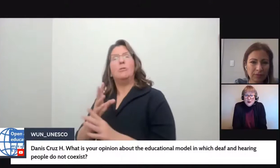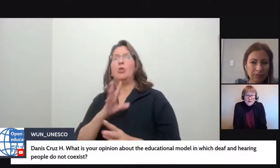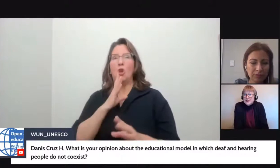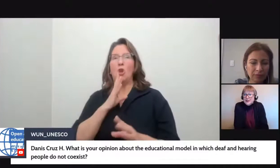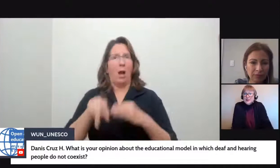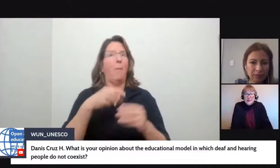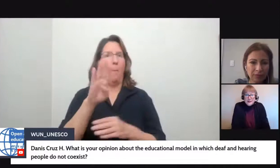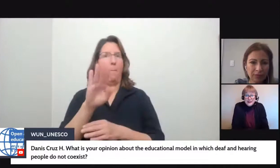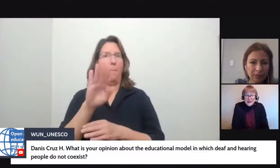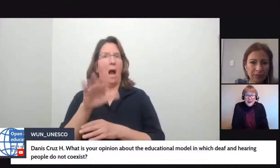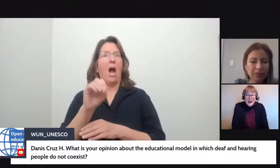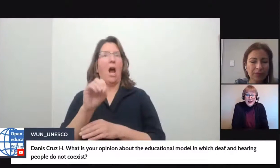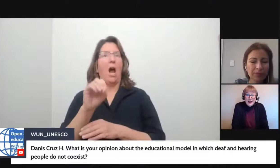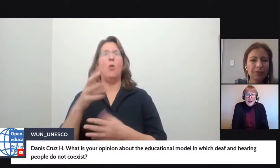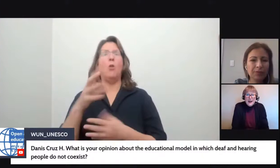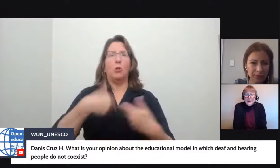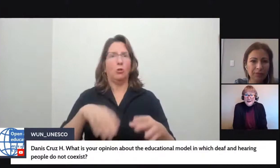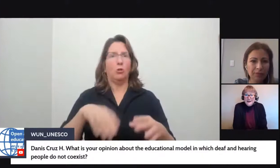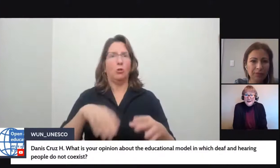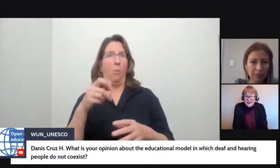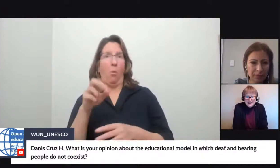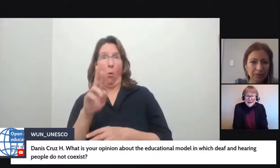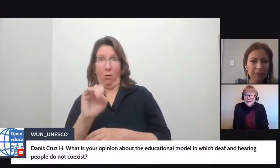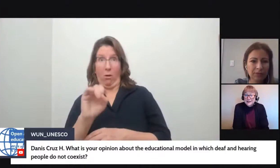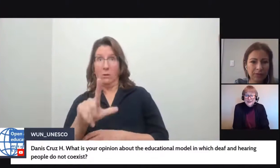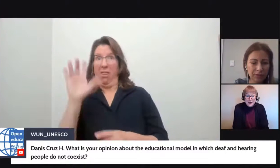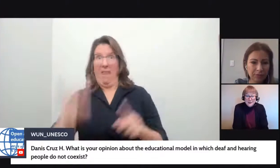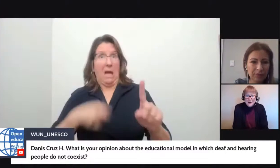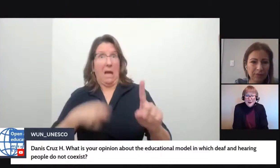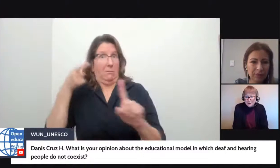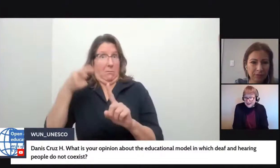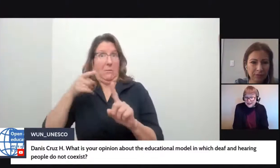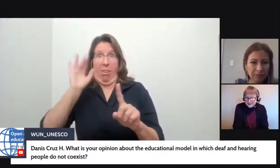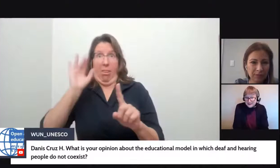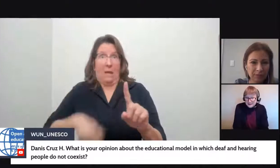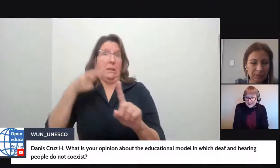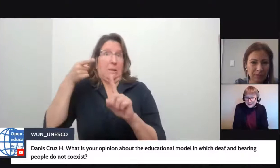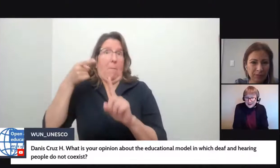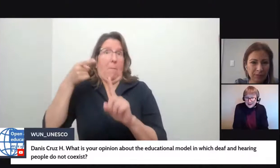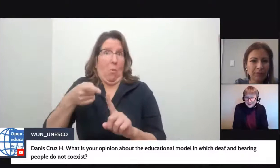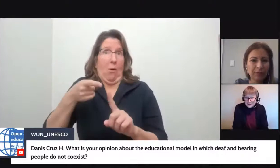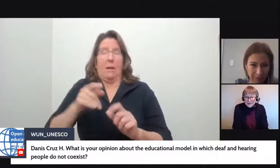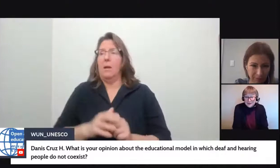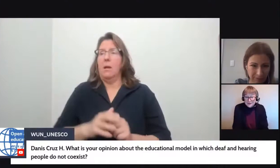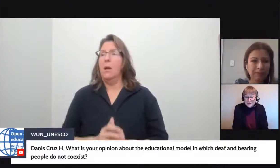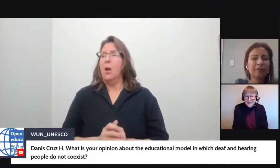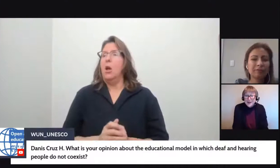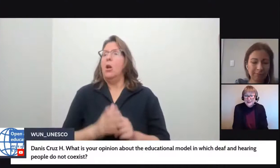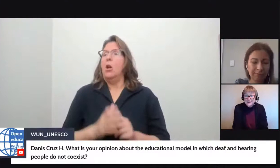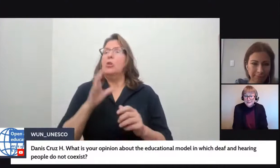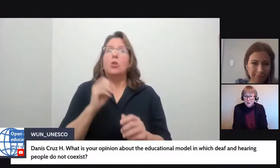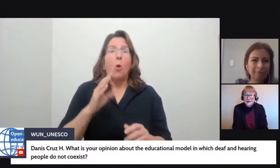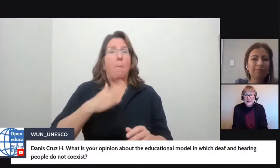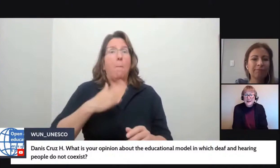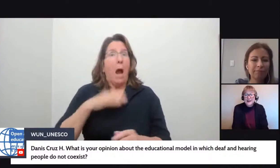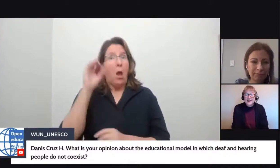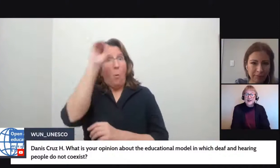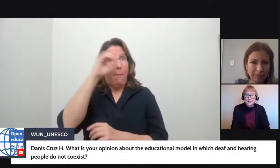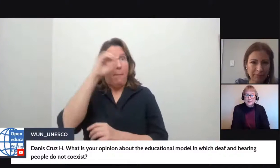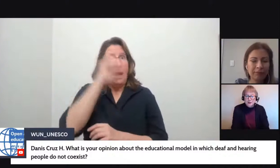darle valor a la lengua de señas y dar apoyo a la educación de esos niños con lengua de señas. Todos